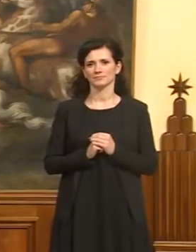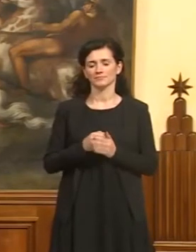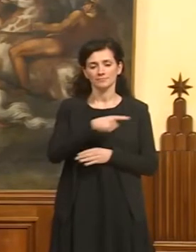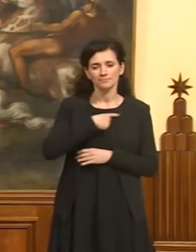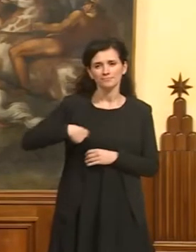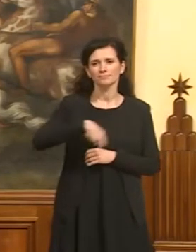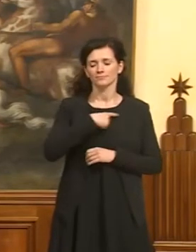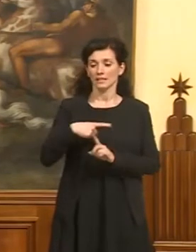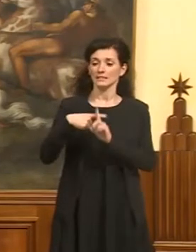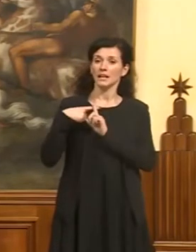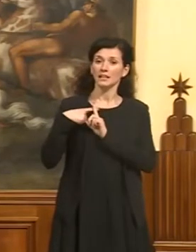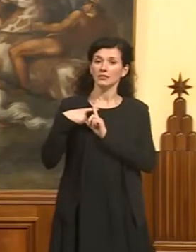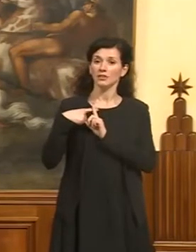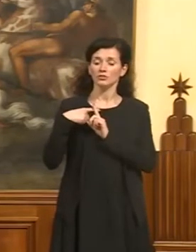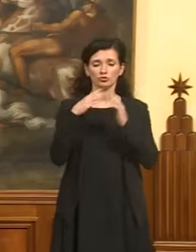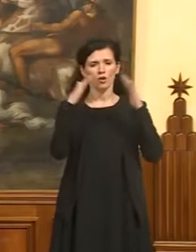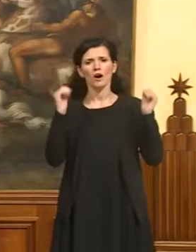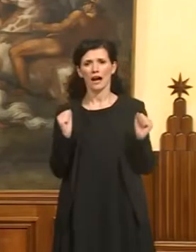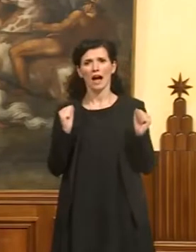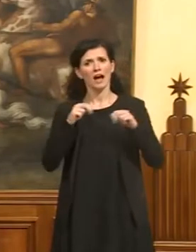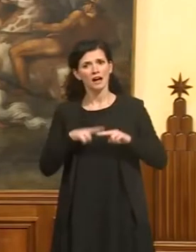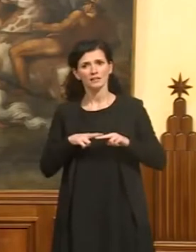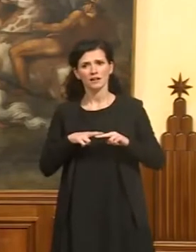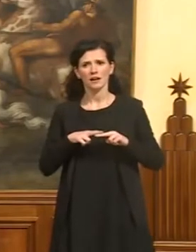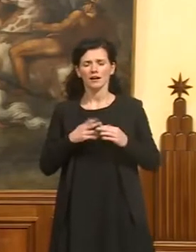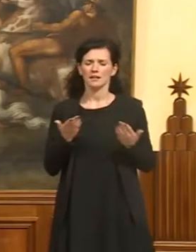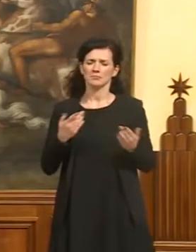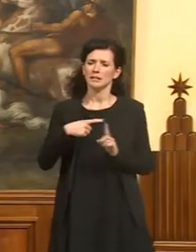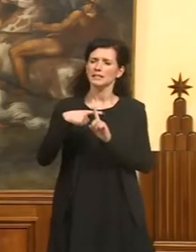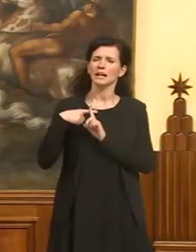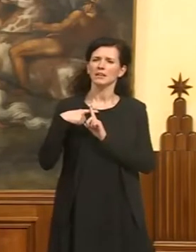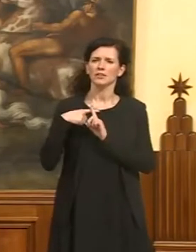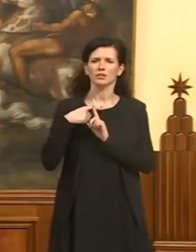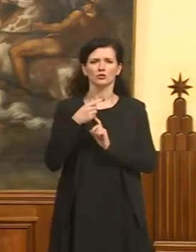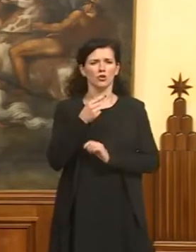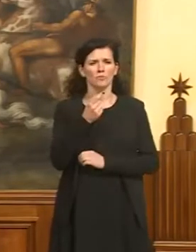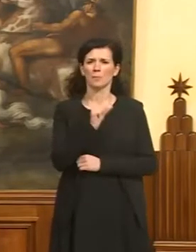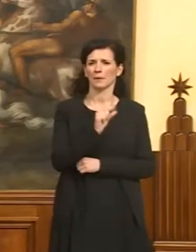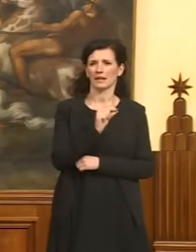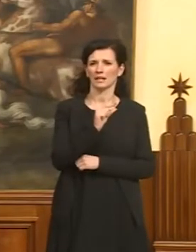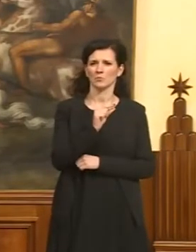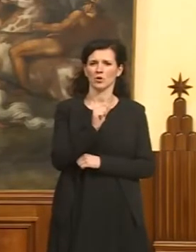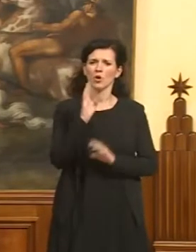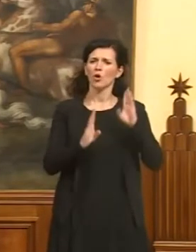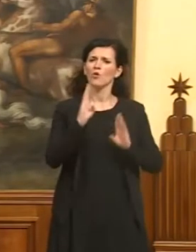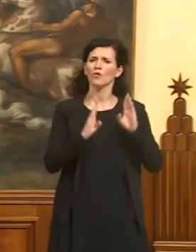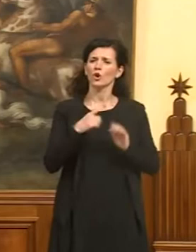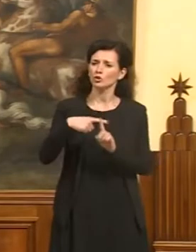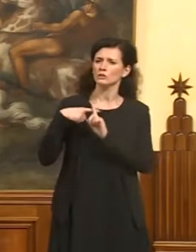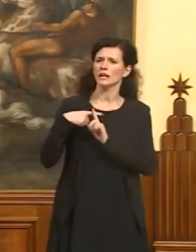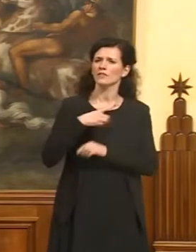di rimanere a casa è peraltro minimo se paragonato al sacrificio che stanno compiendo